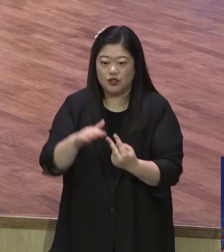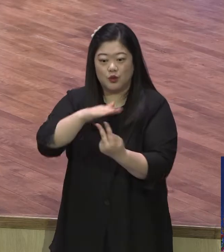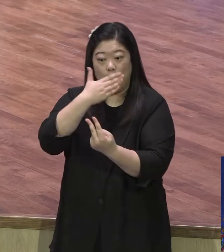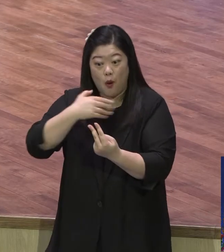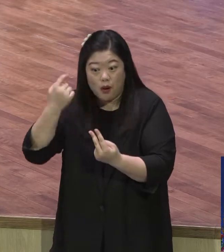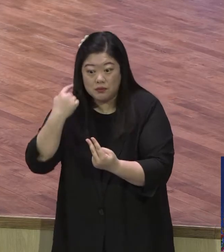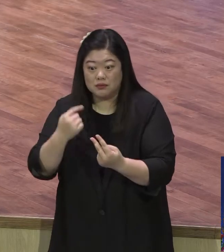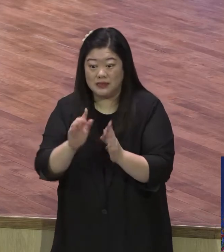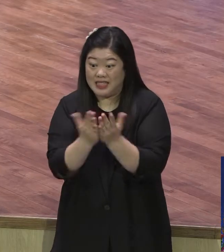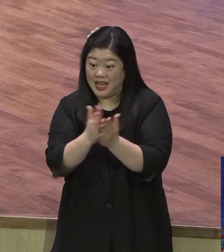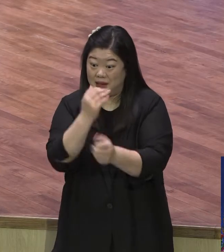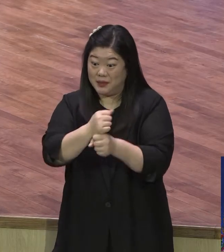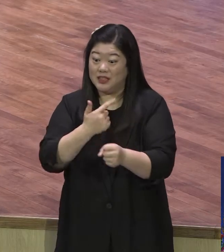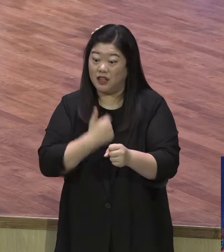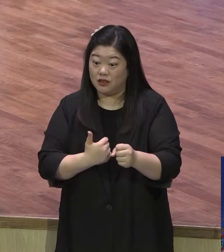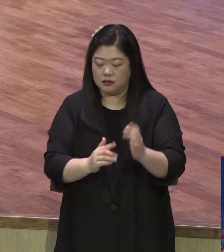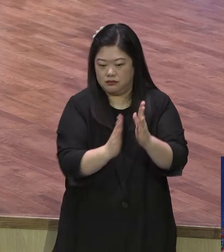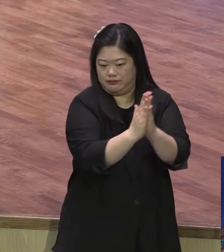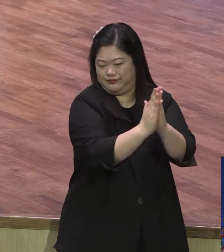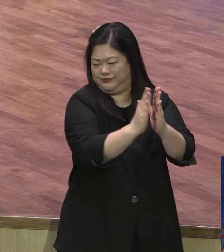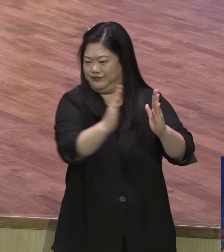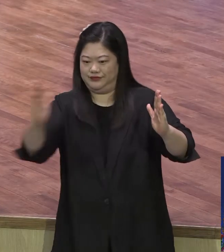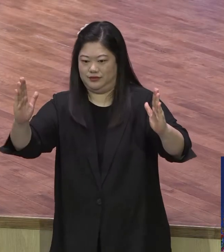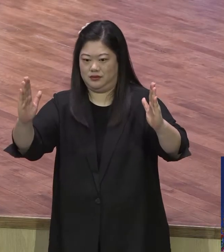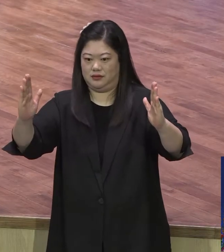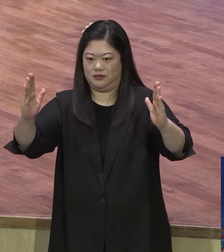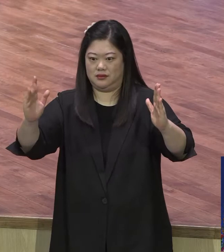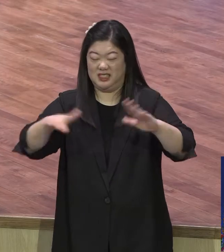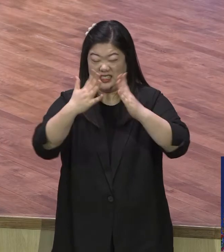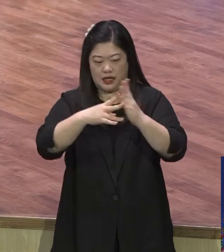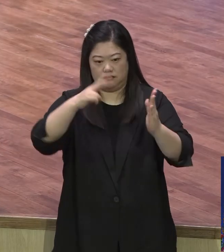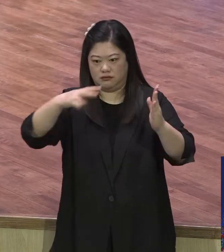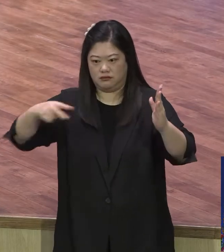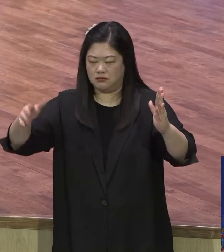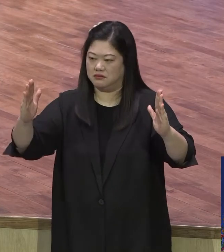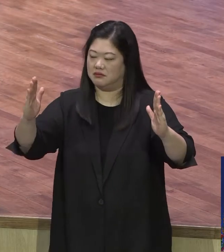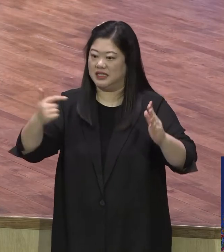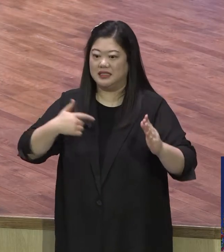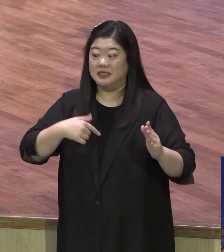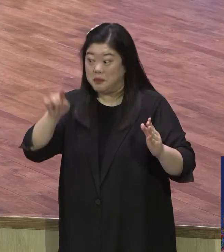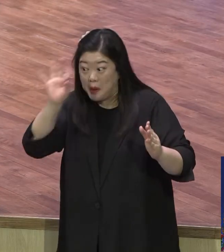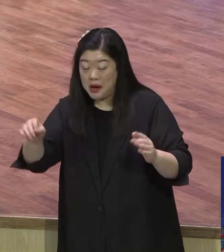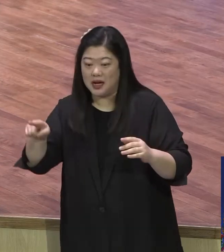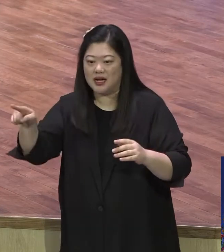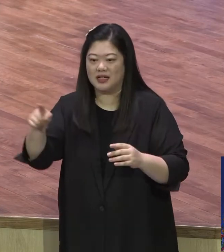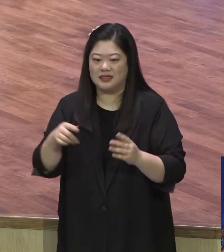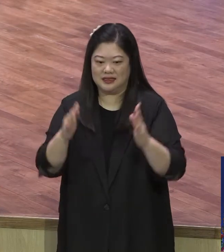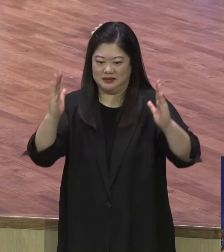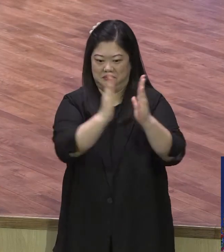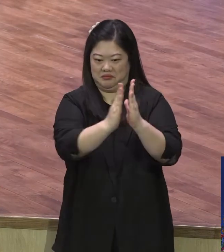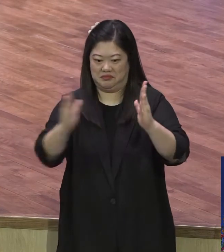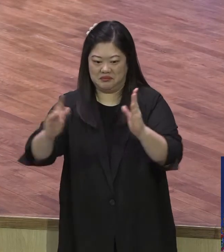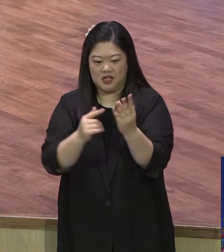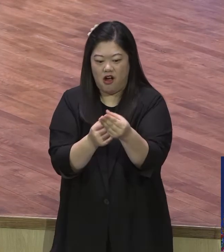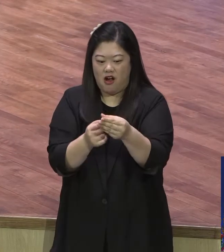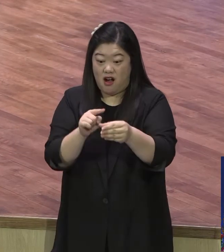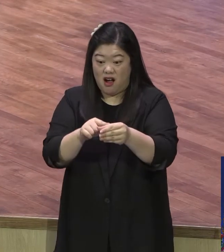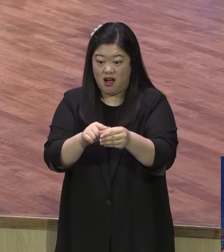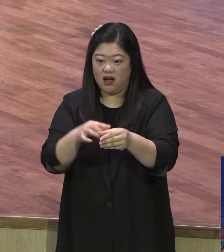거 정리해가지고 딱 해가지고 딱 가지고 있어야 돼 코팅 해가지고 코팅 해가지고 구멍 뚫어가지고 딱 이래가지고 저는 그렇게 가다닙니다